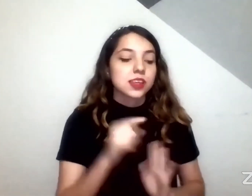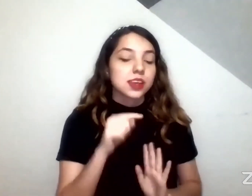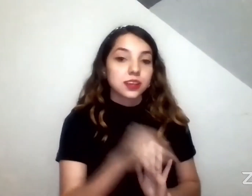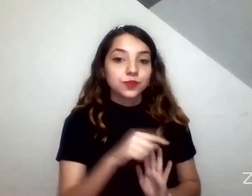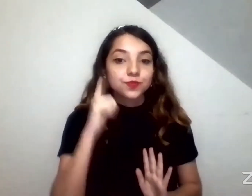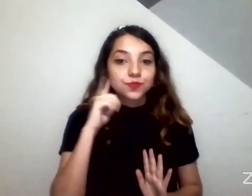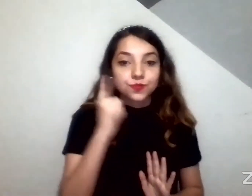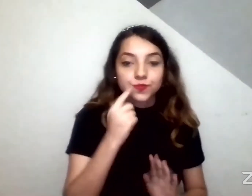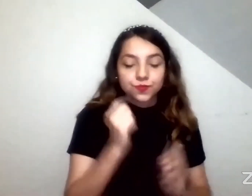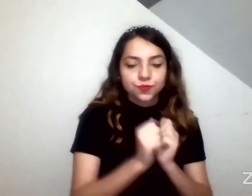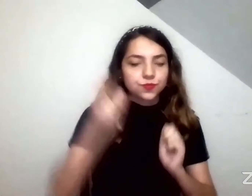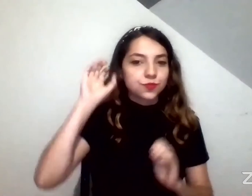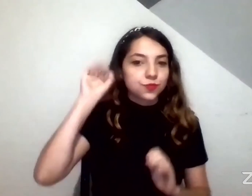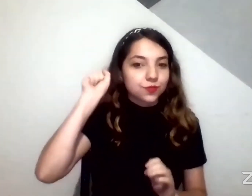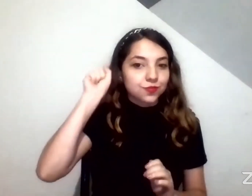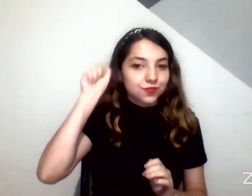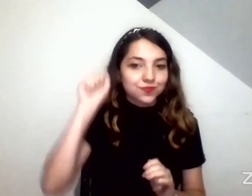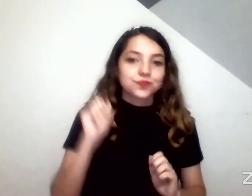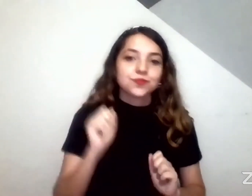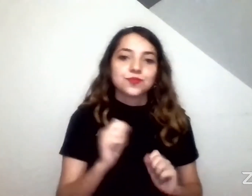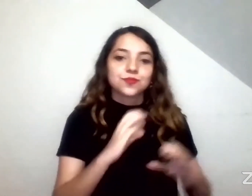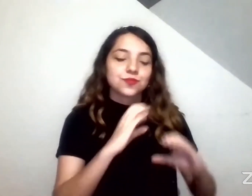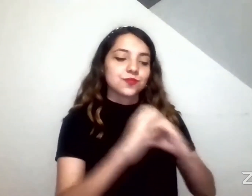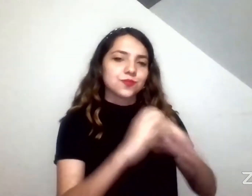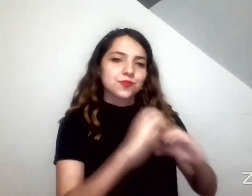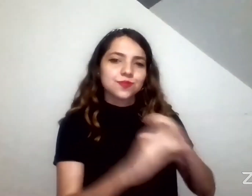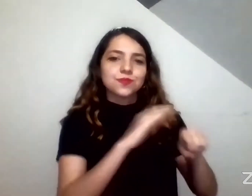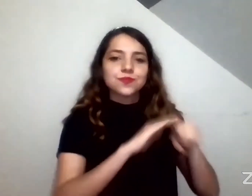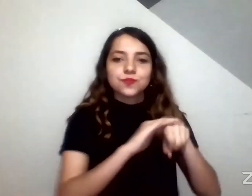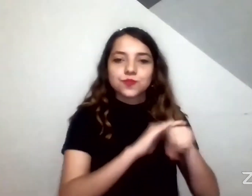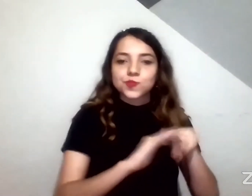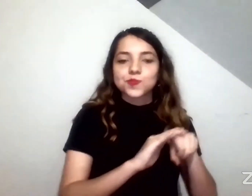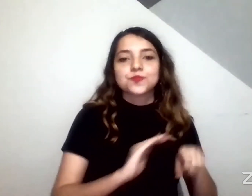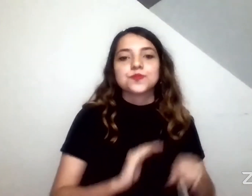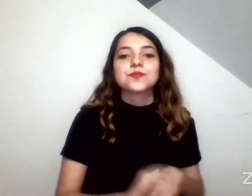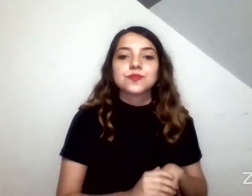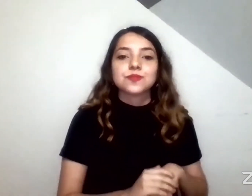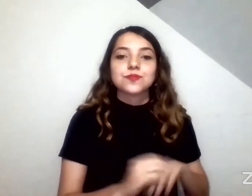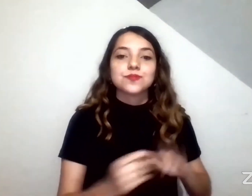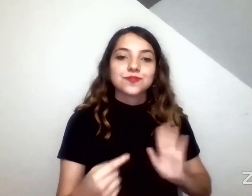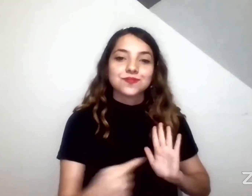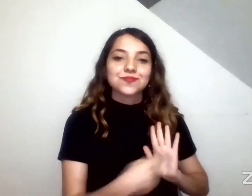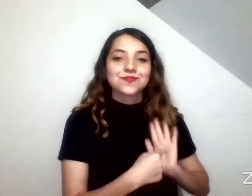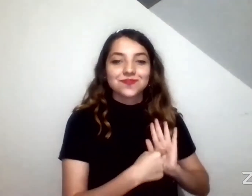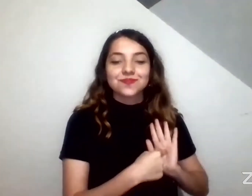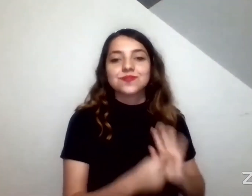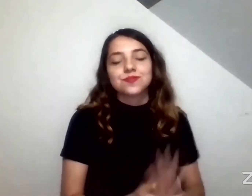sinais. Lá, surdos, junto com ouvintes, se comunicavam e conversavam.